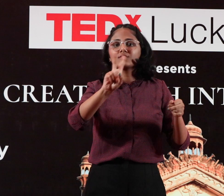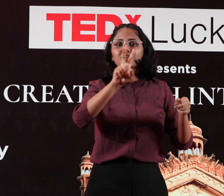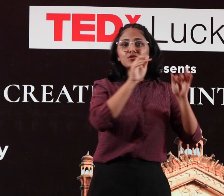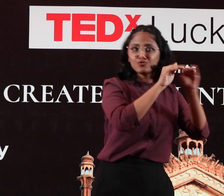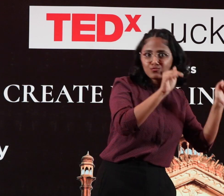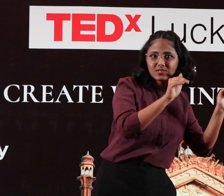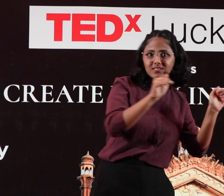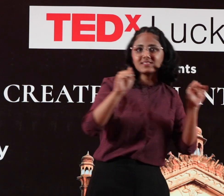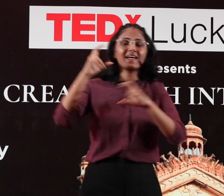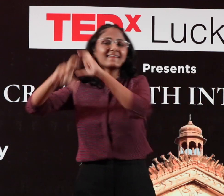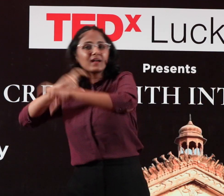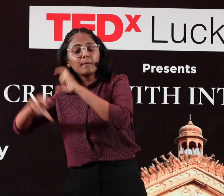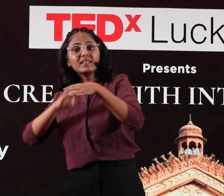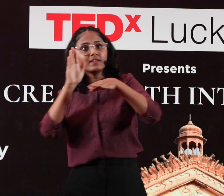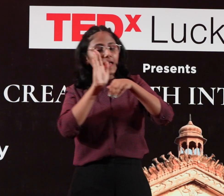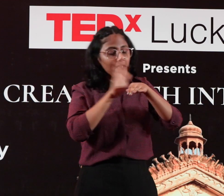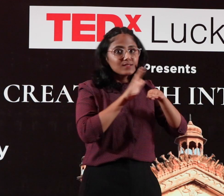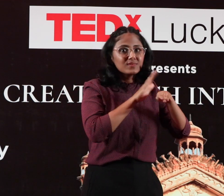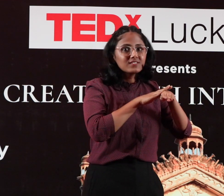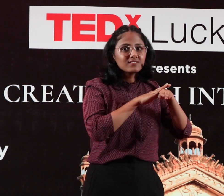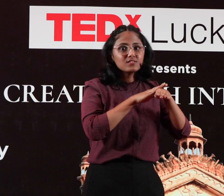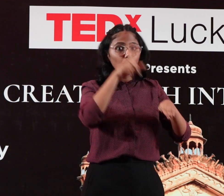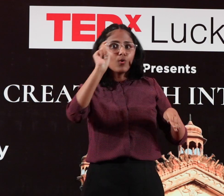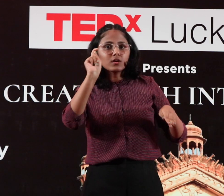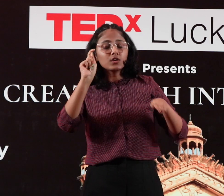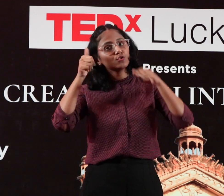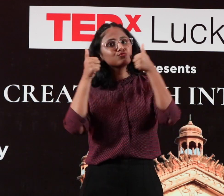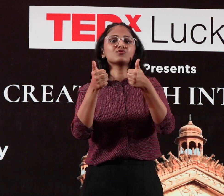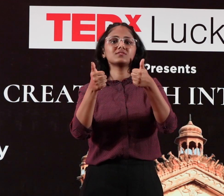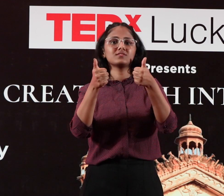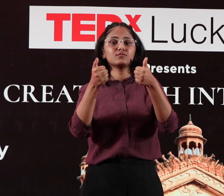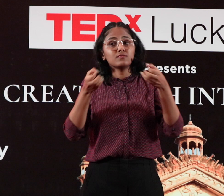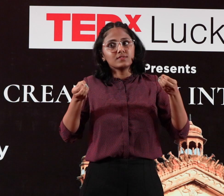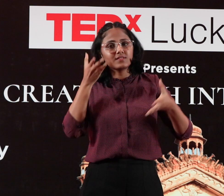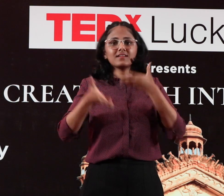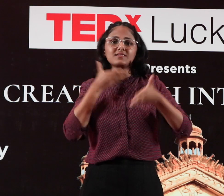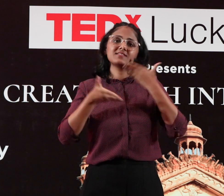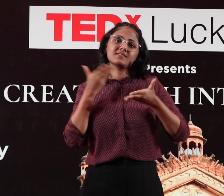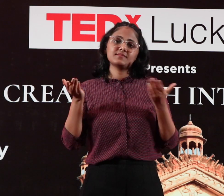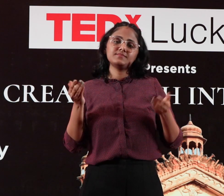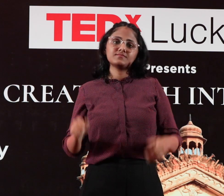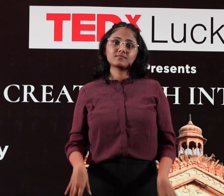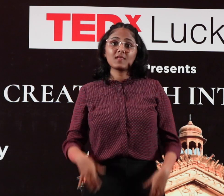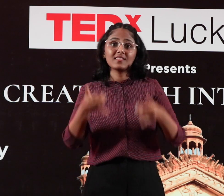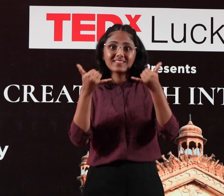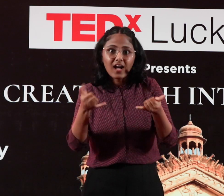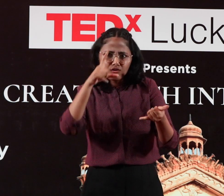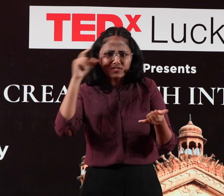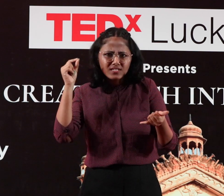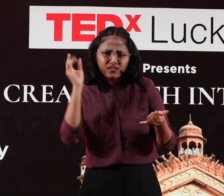वो मेन स्ट्रीम इंक्लूजन पे बढ़े। तो आज वो बच्ची एक अकाउंट सेक्शन में एक यूनिकॉर्न कंपनी में